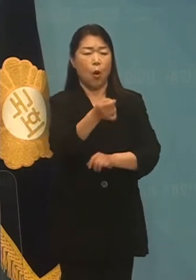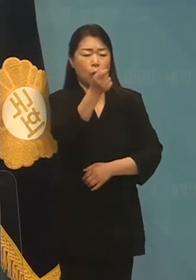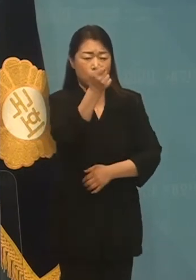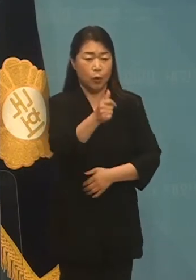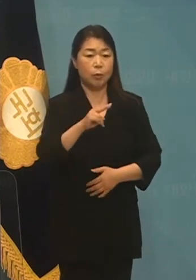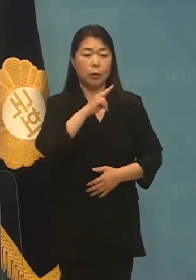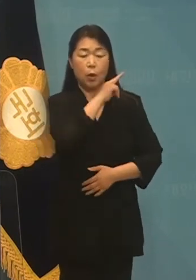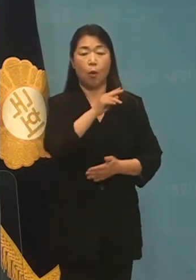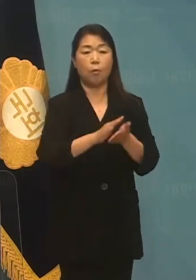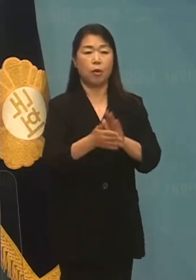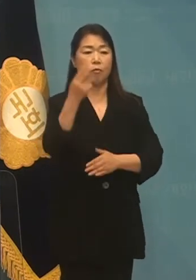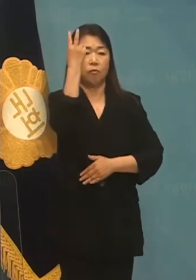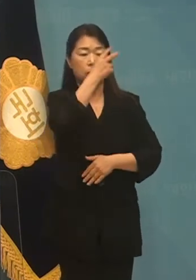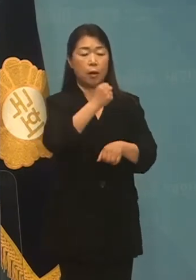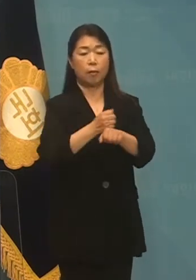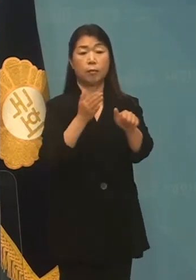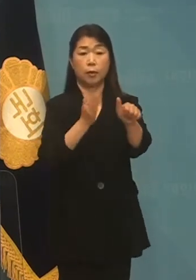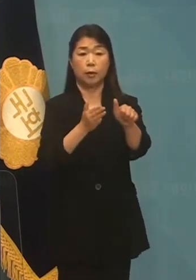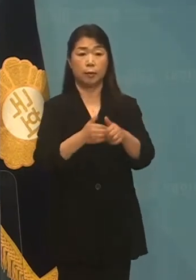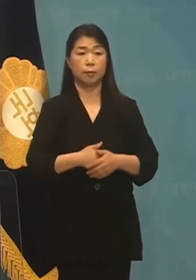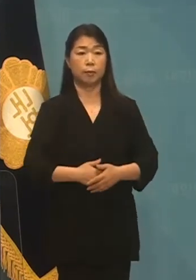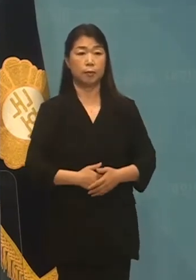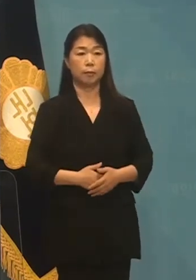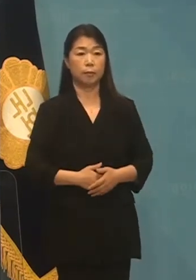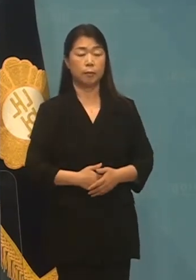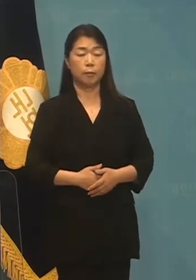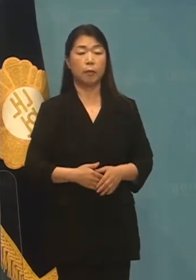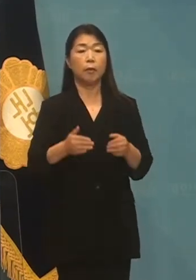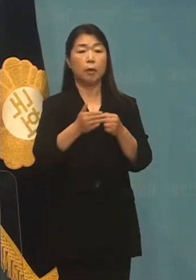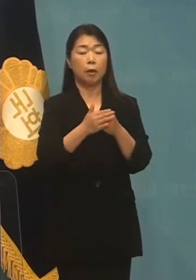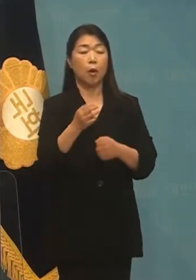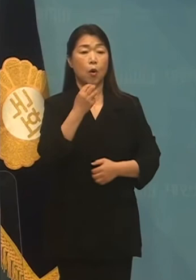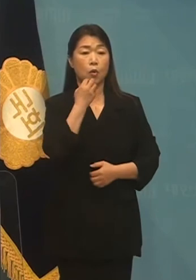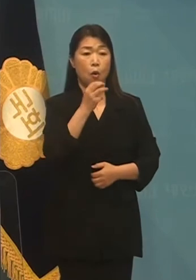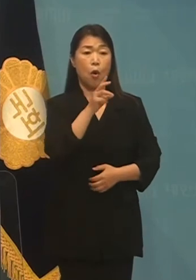의혹 없는 수사를 촉구합니다. 이에